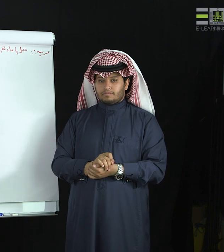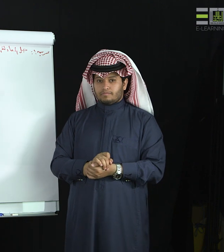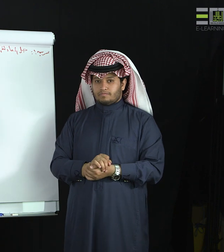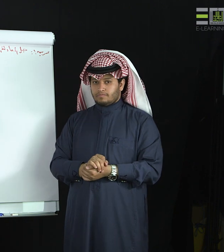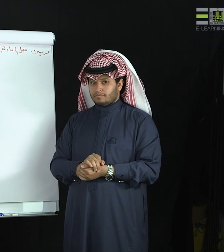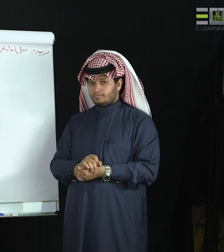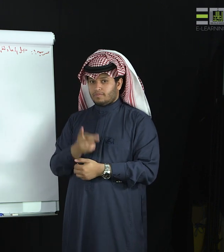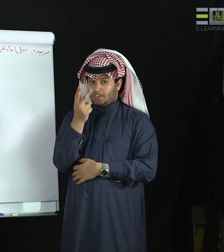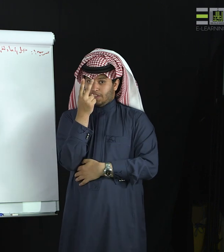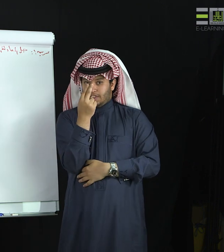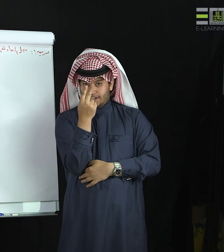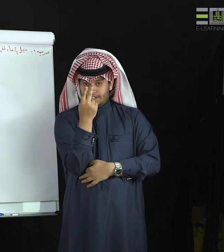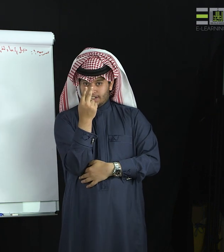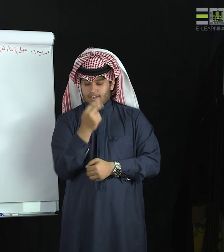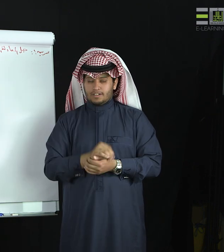اللي هي 2